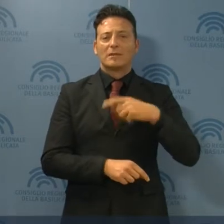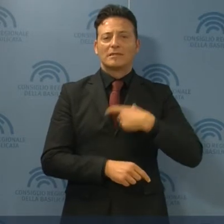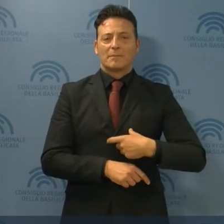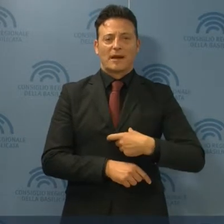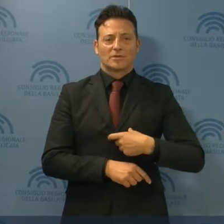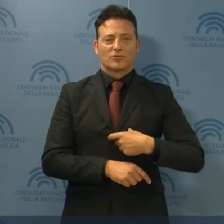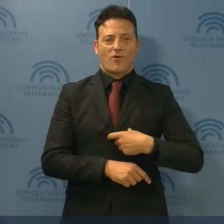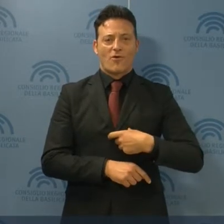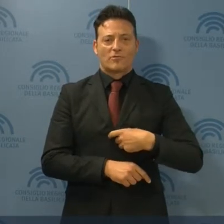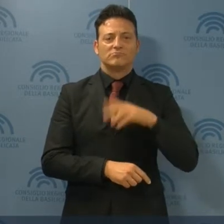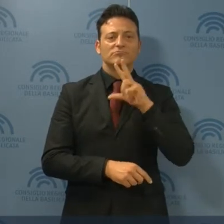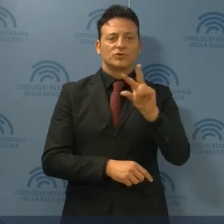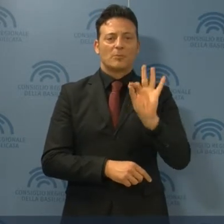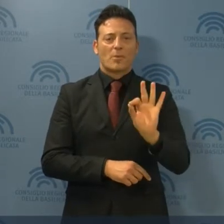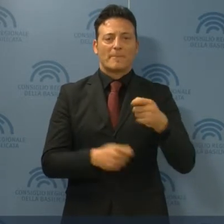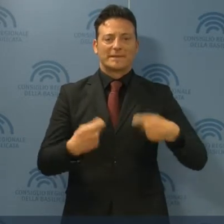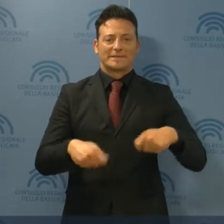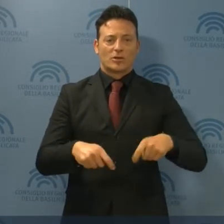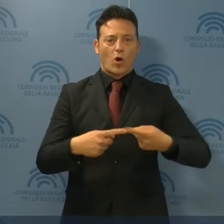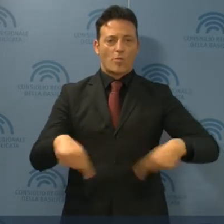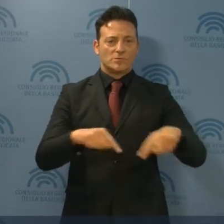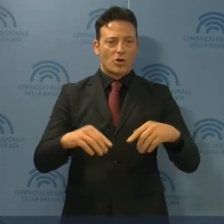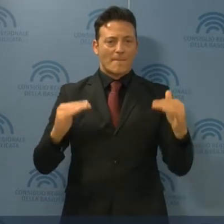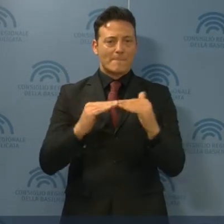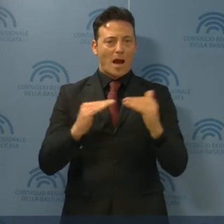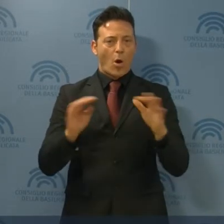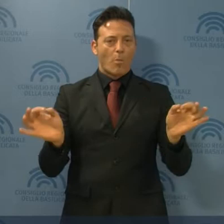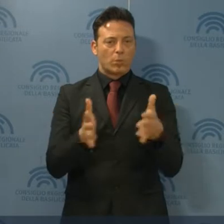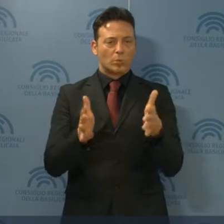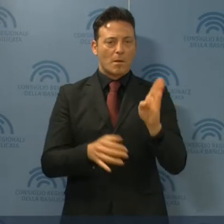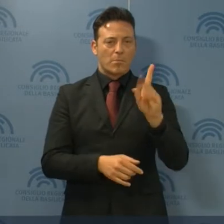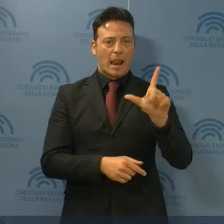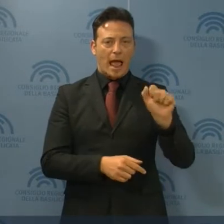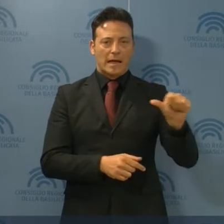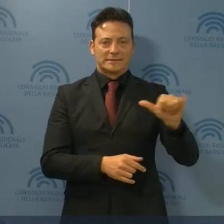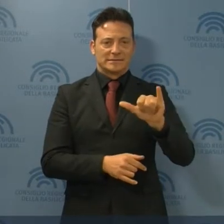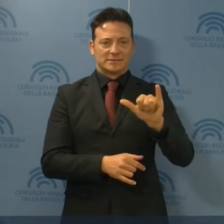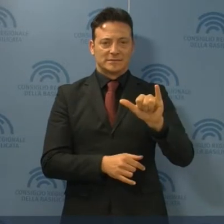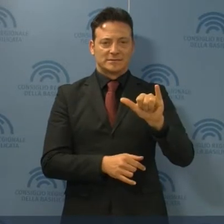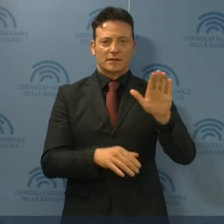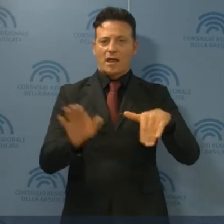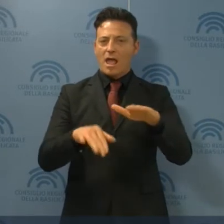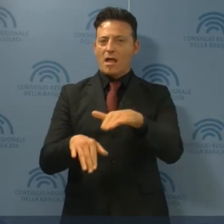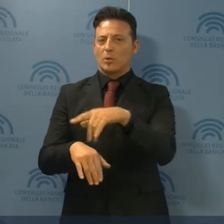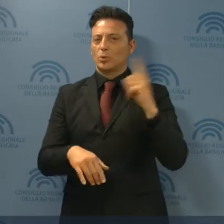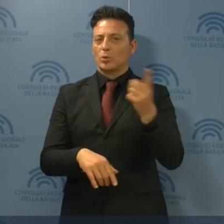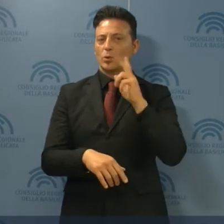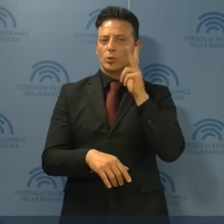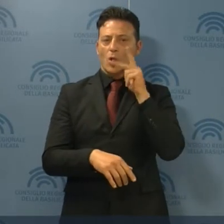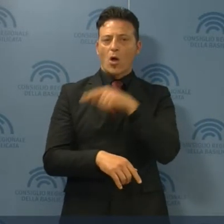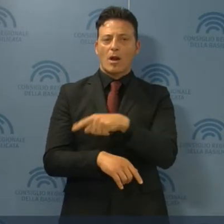lo afferma la presidente della commissione pari opportunità a blasi che chiama a raccolta tutte le donne